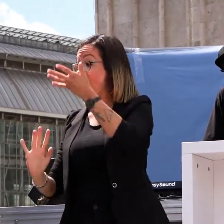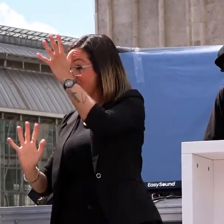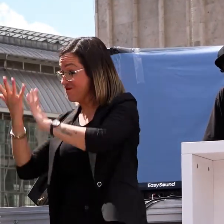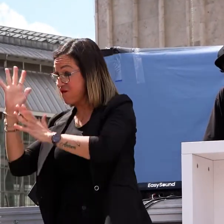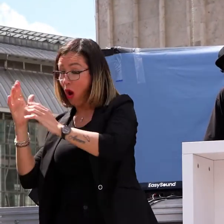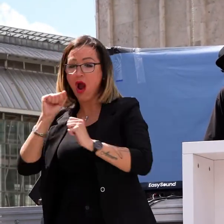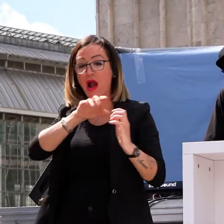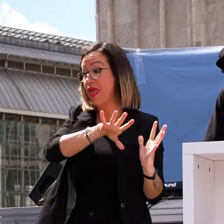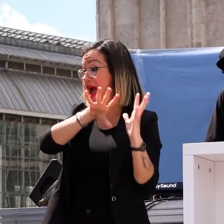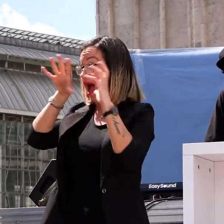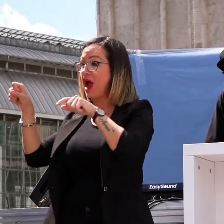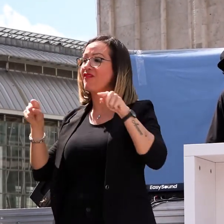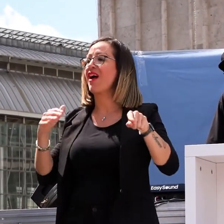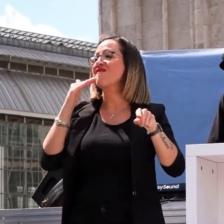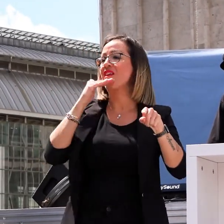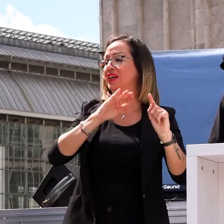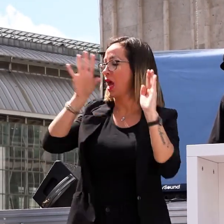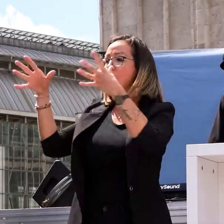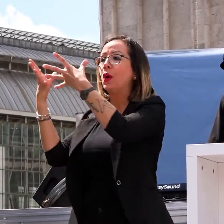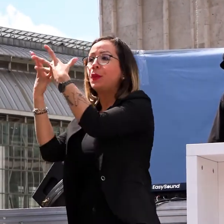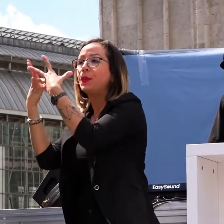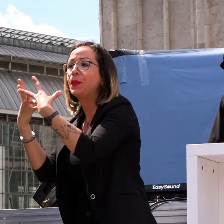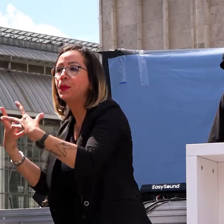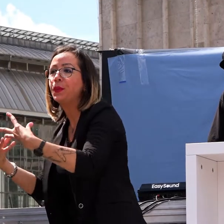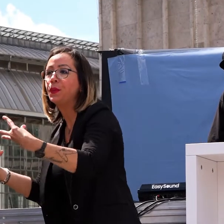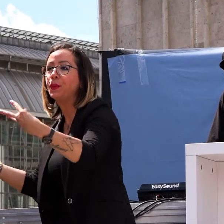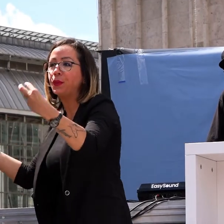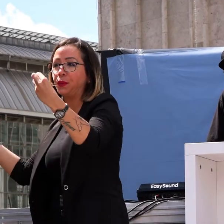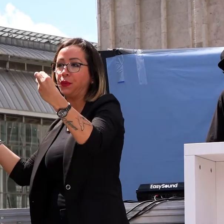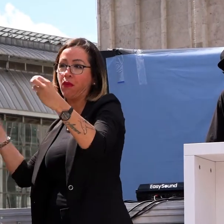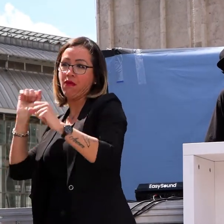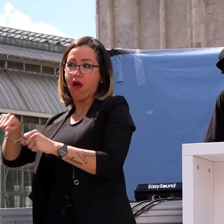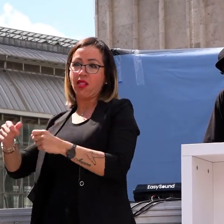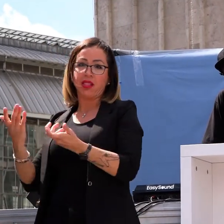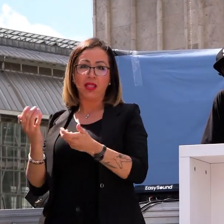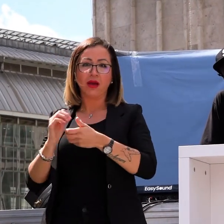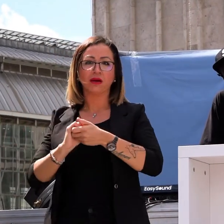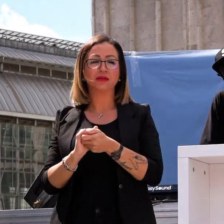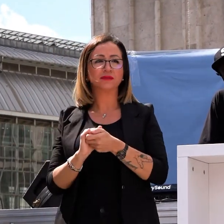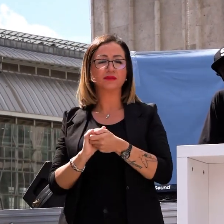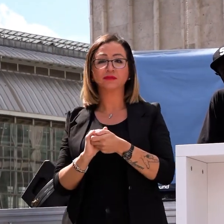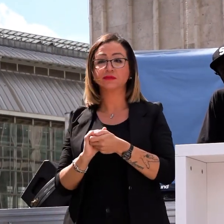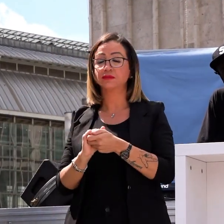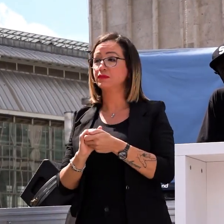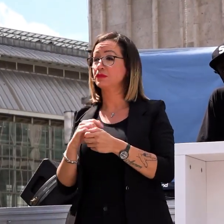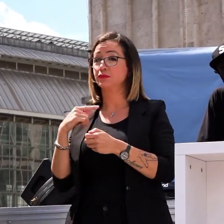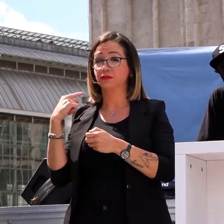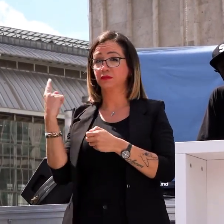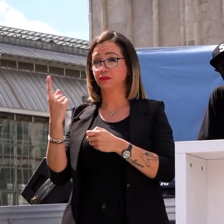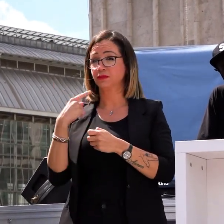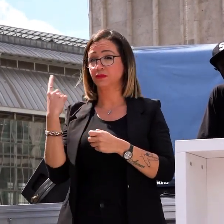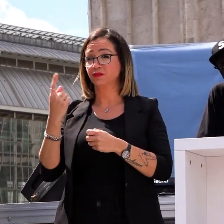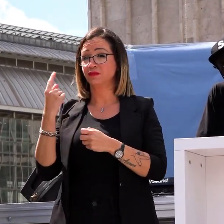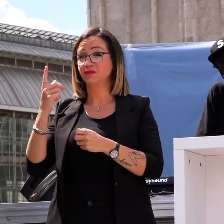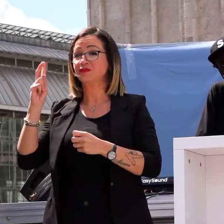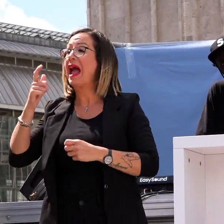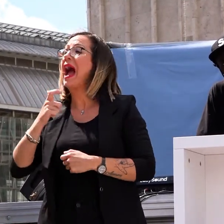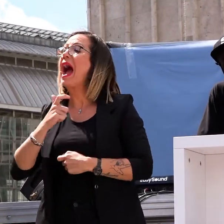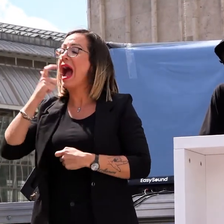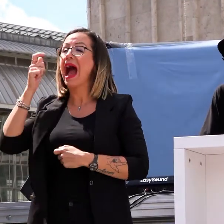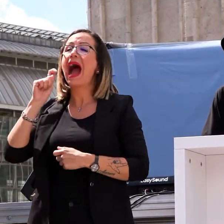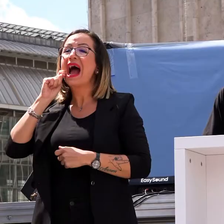best. We're going to fight racism not with racism, but we're going to fight with